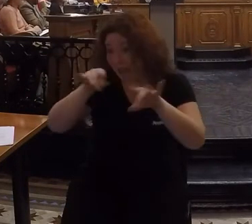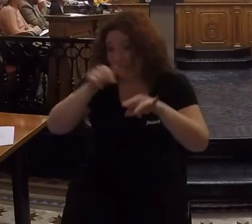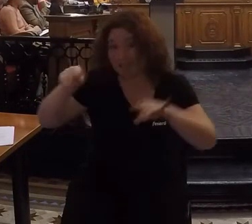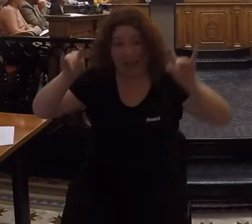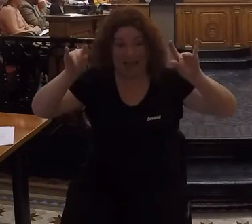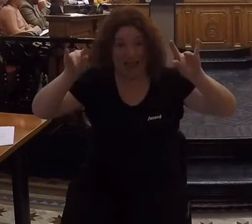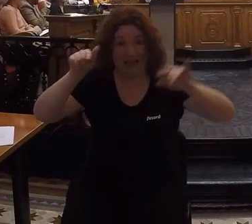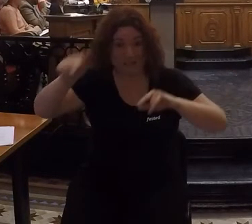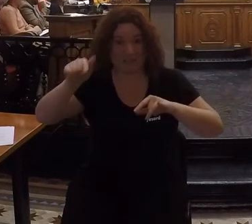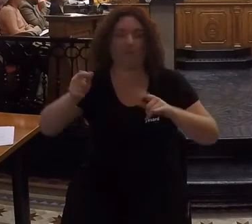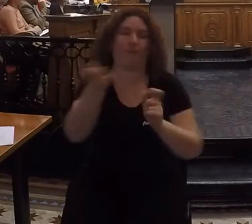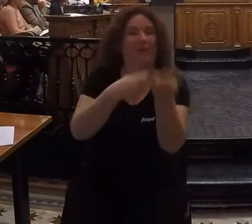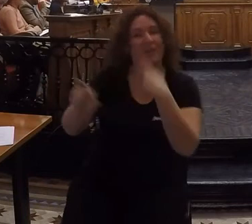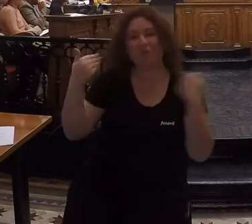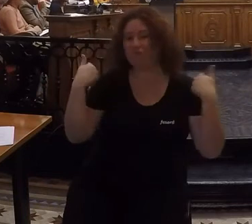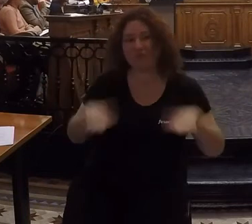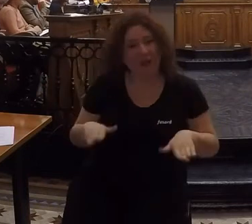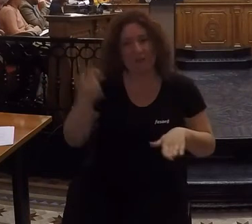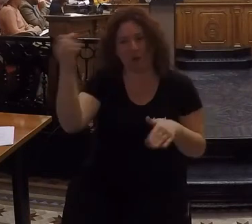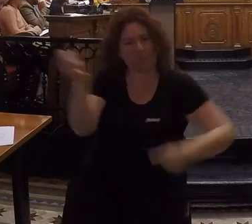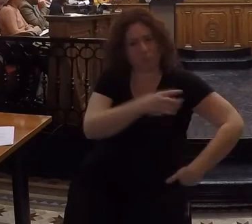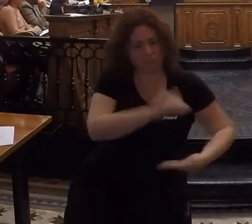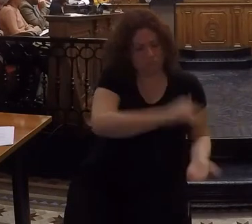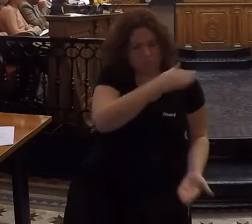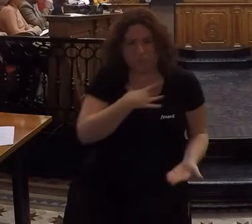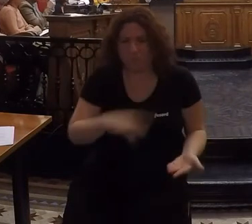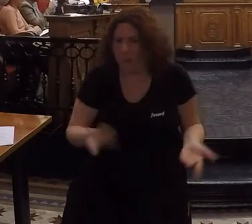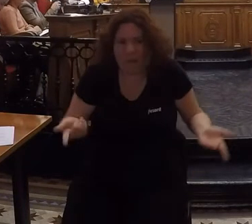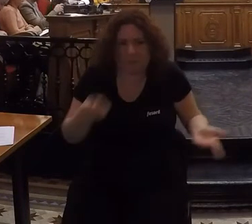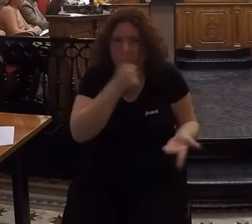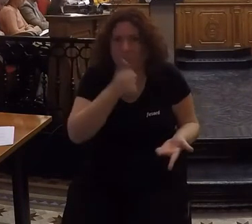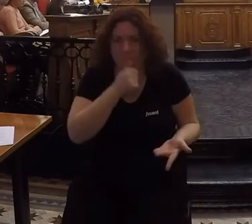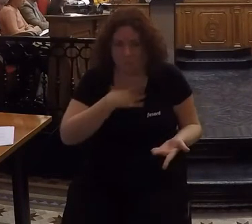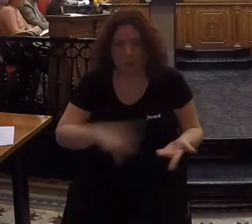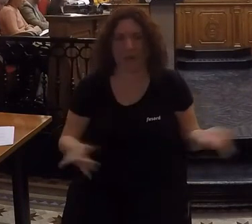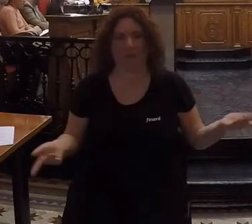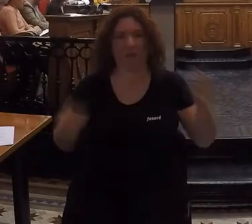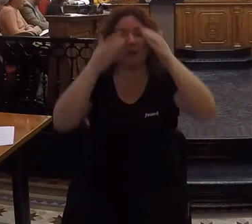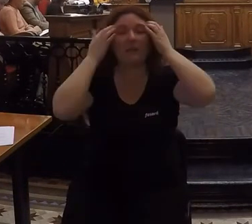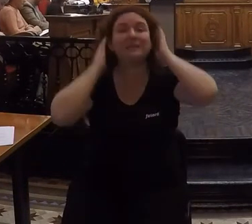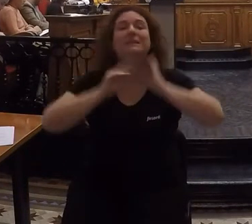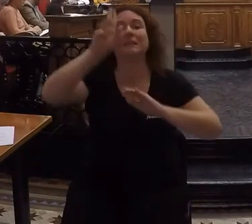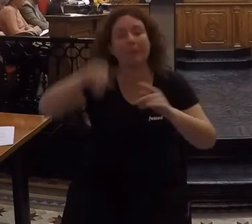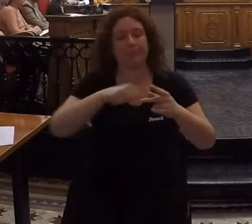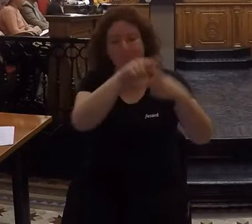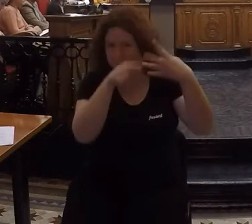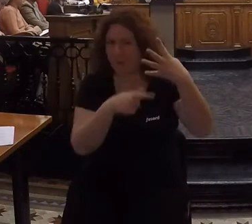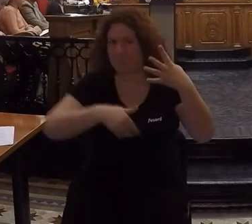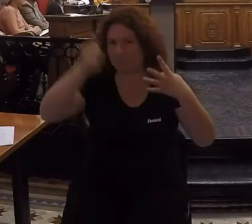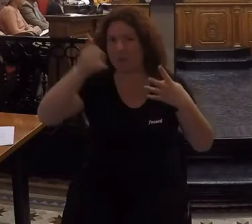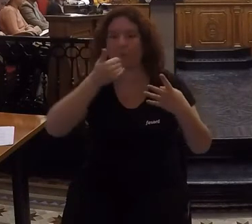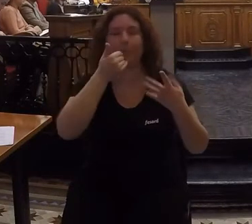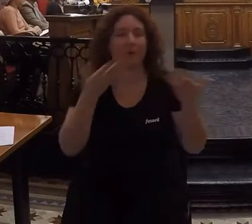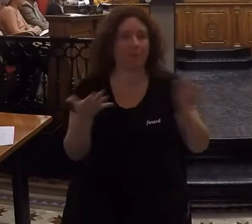podían ahorrarse perfectamente ese préstamo. O ya muchas más partidas que no compartimos, como por ejemplo eliminar